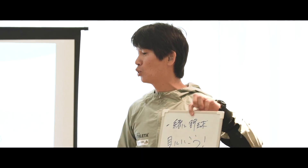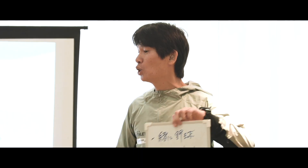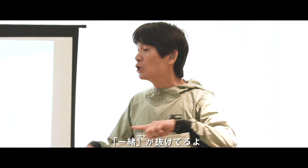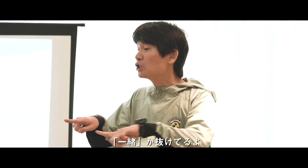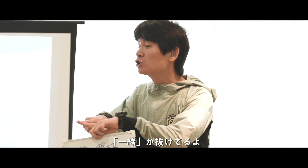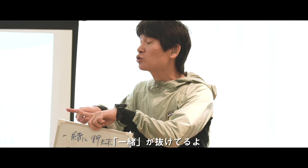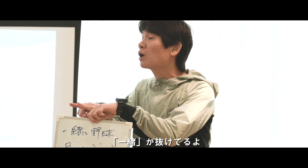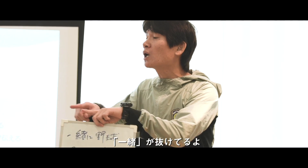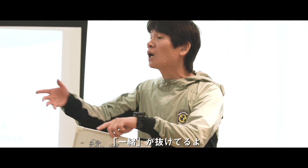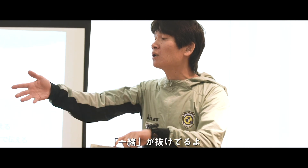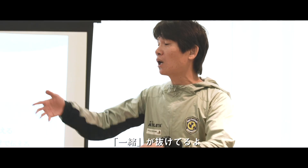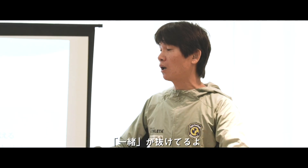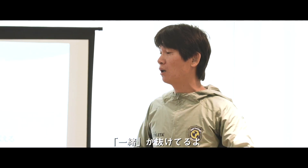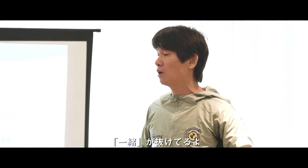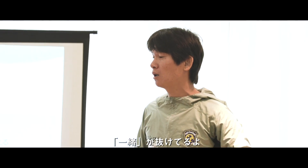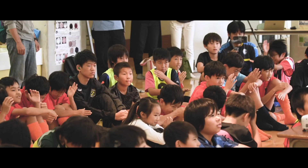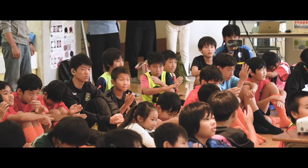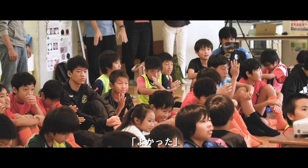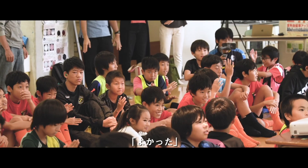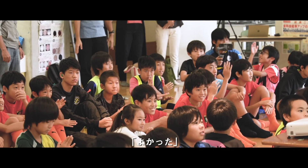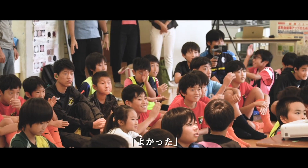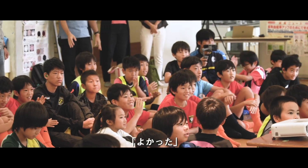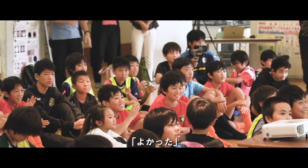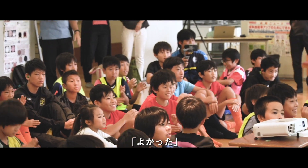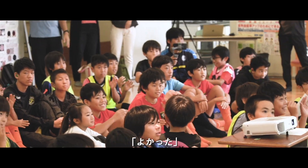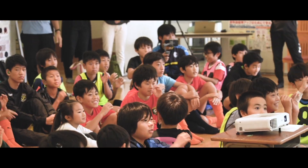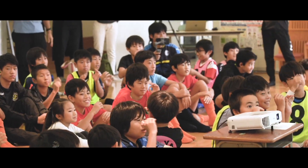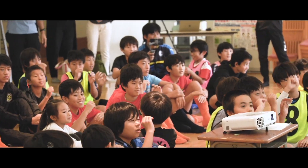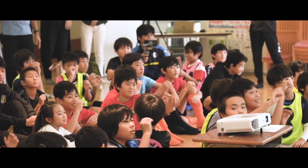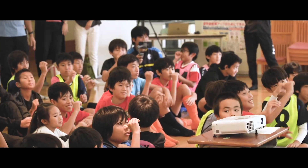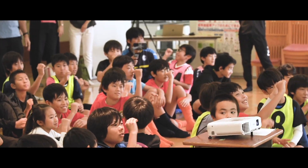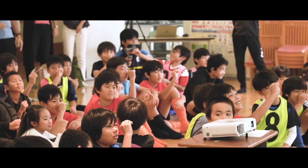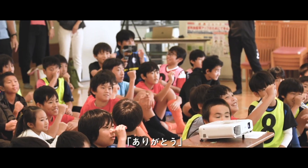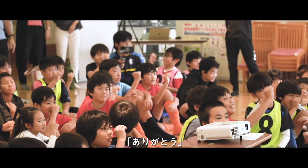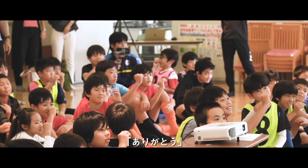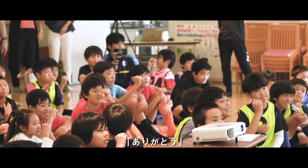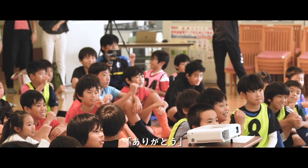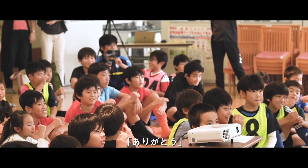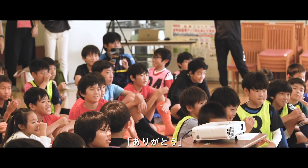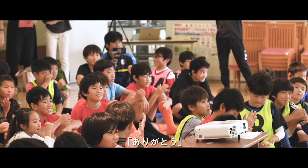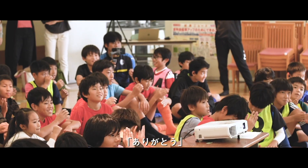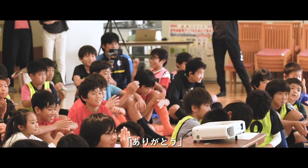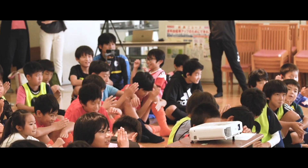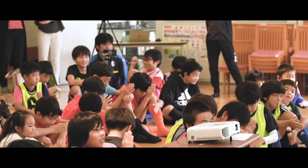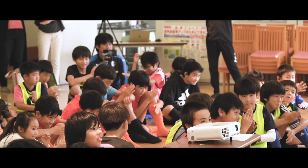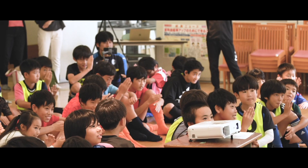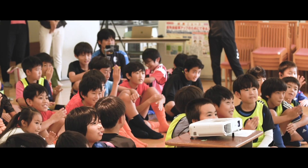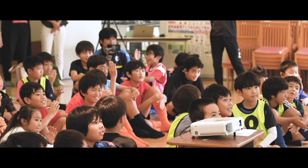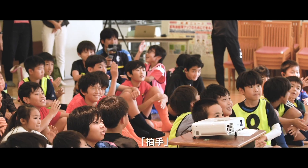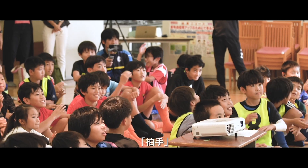文字 一緒もないね。よかった。ありがとう。拍手。